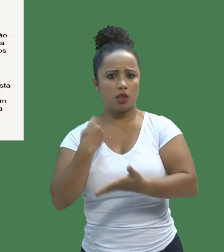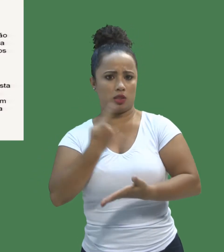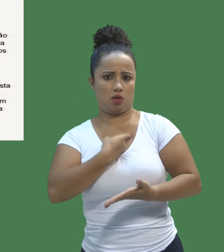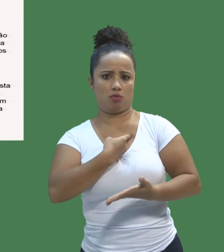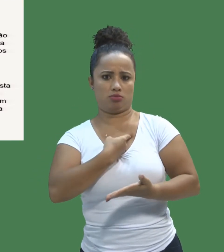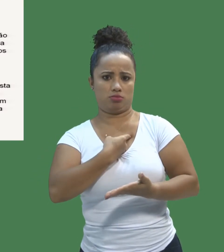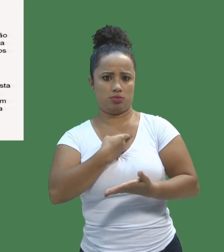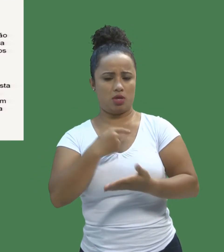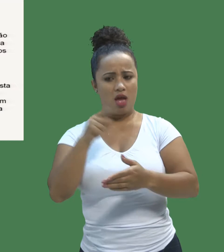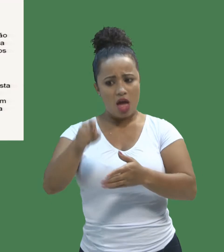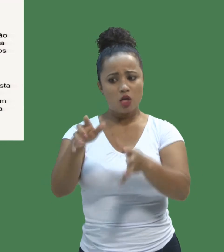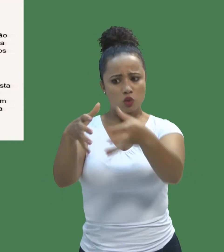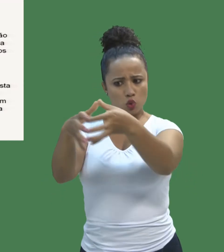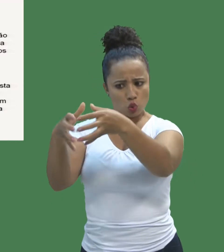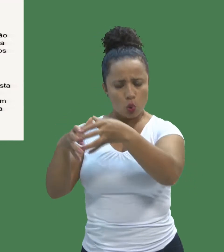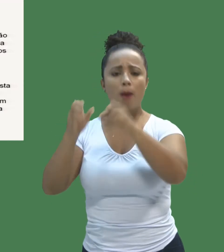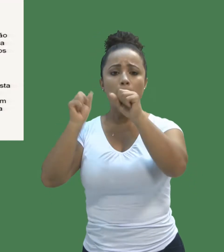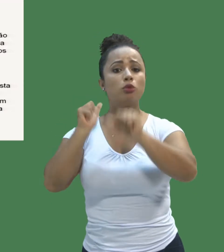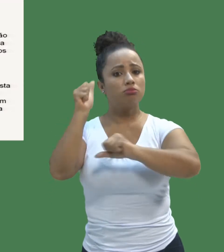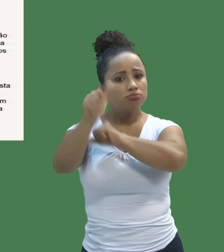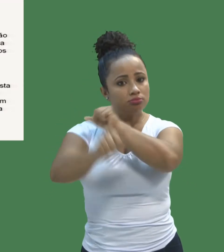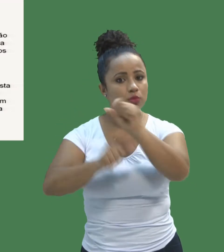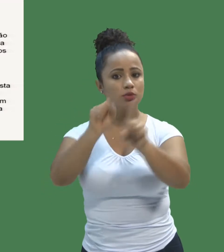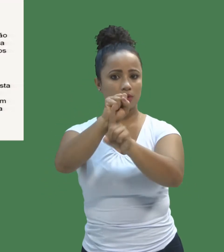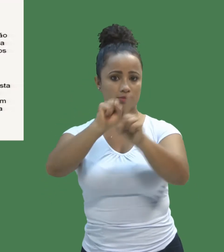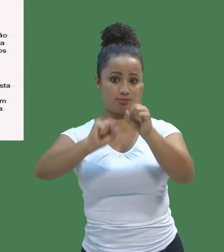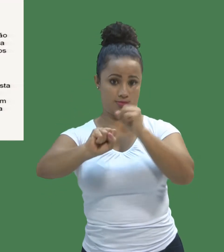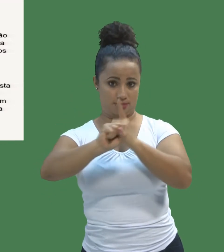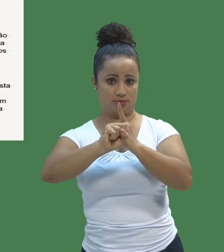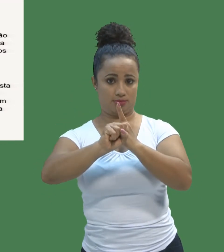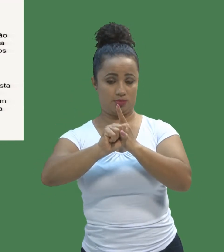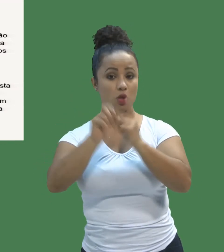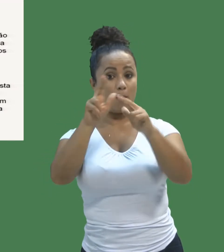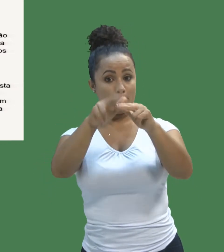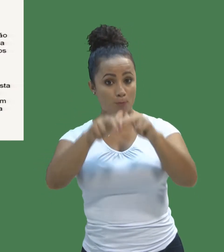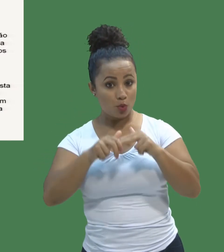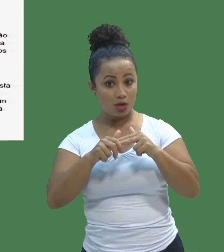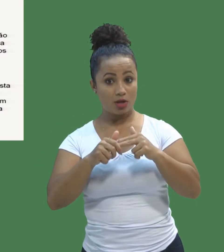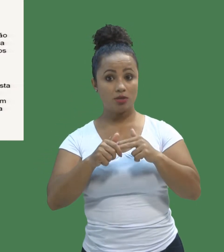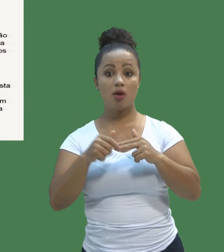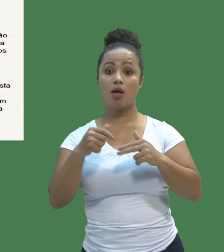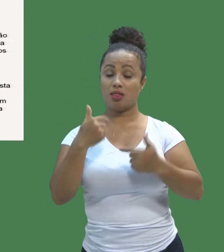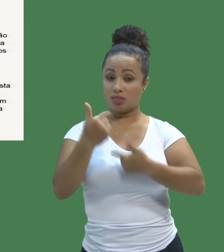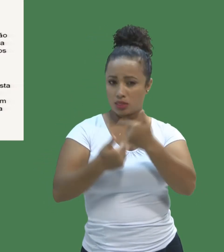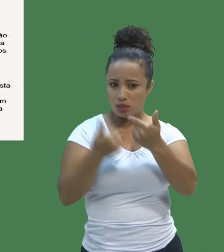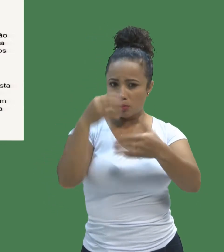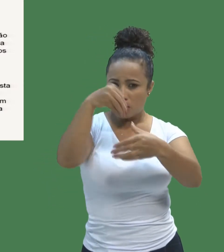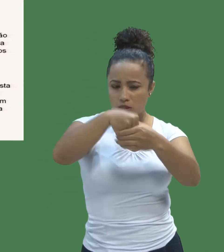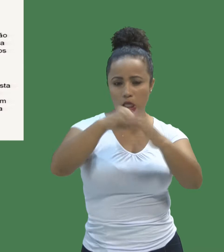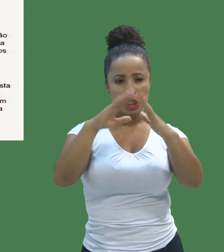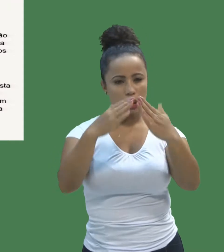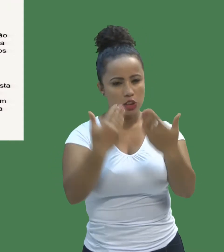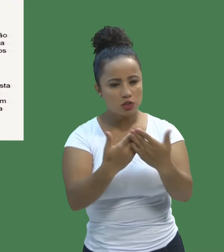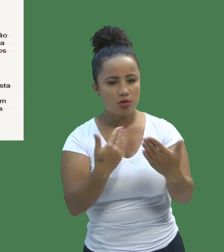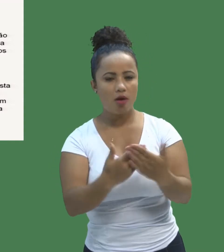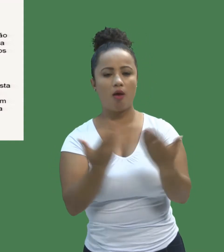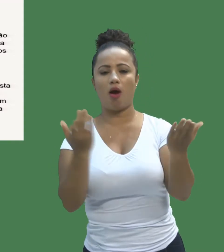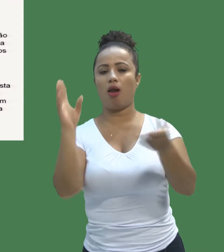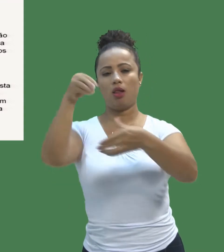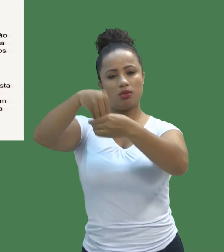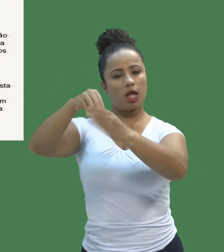sociedade. Assim, o trabalho na escola, na igreja, dentro dos meios de comunicação,